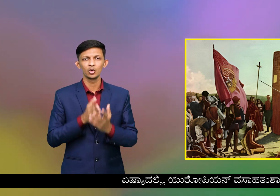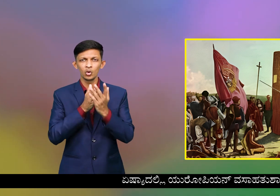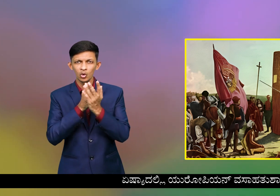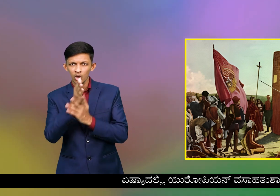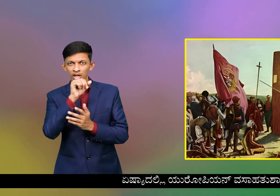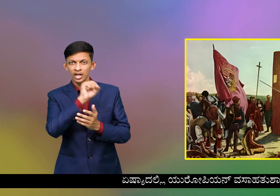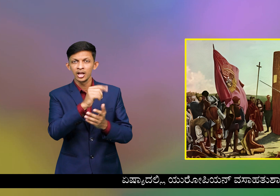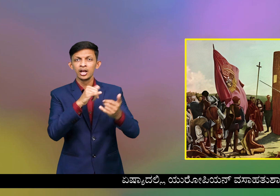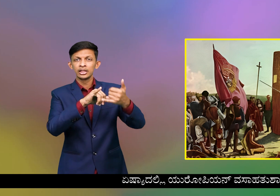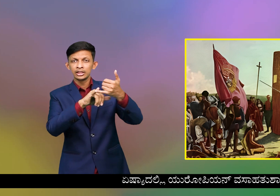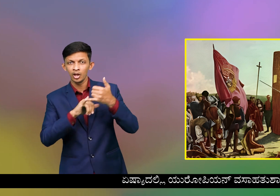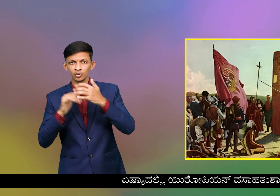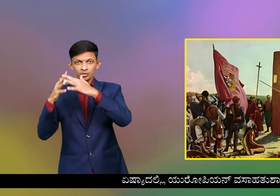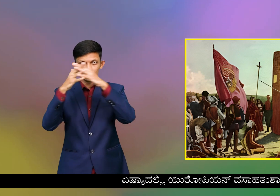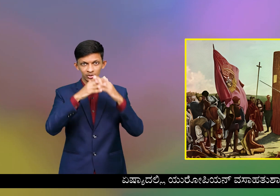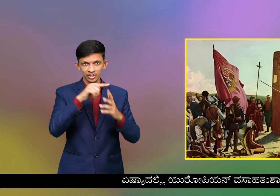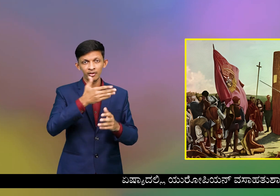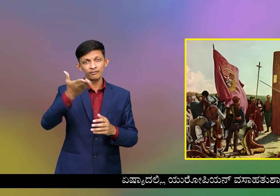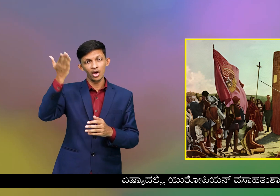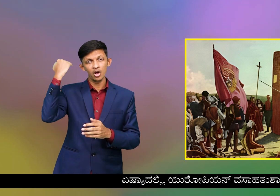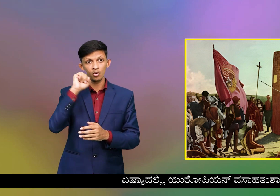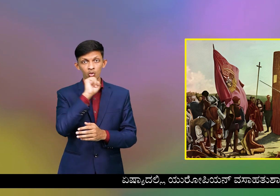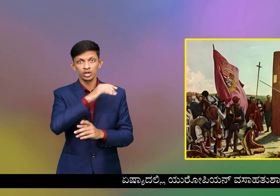ಏಷ್ಯಾದಲ್ಲಿ ಯುರೋಪಿಯನ್ ವಸಾಹತುಶಾಹಿ